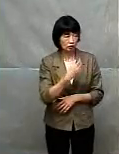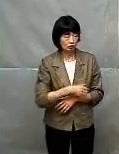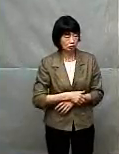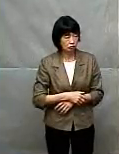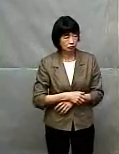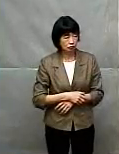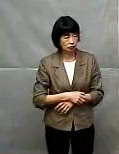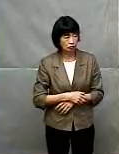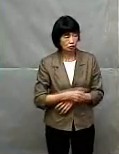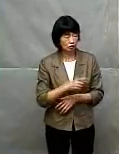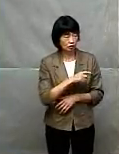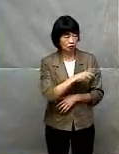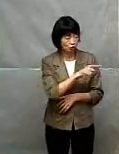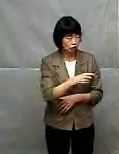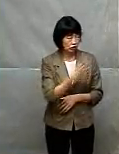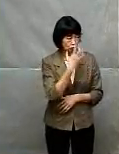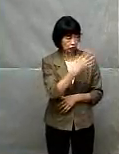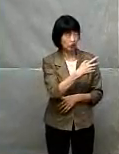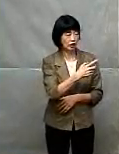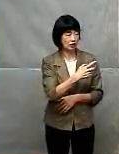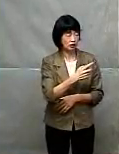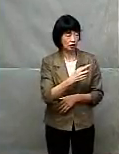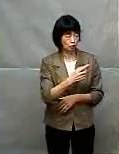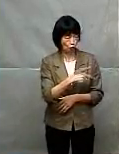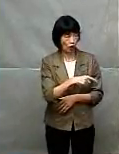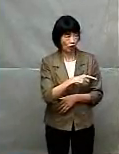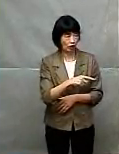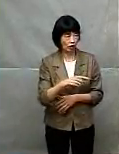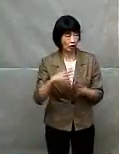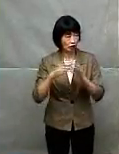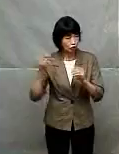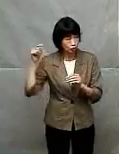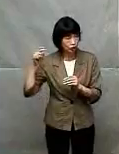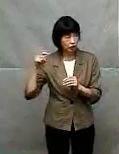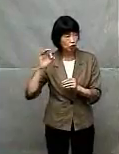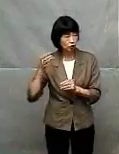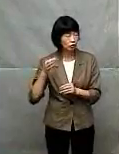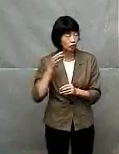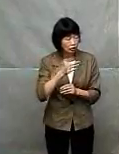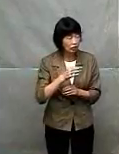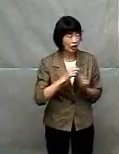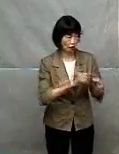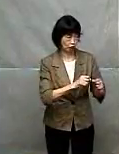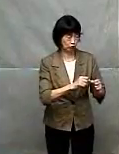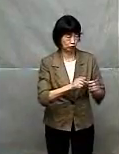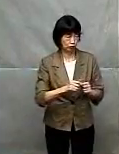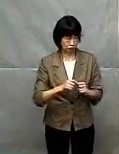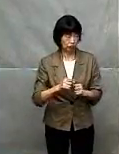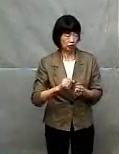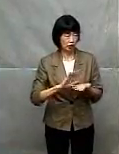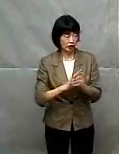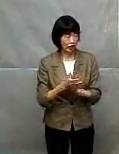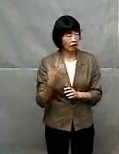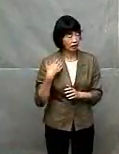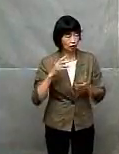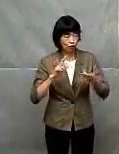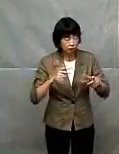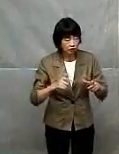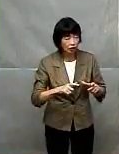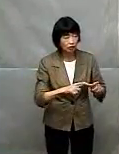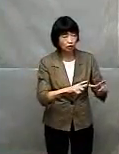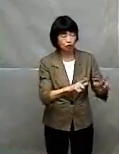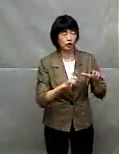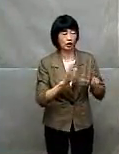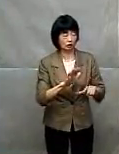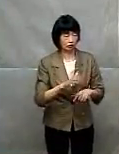であり、県の費用で行うべきものではないという回答が返ってきまして、うん、あ、そんなものなのかなと、他の地域では